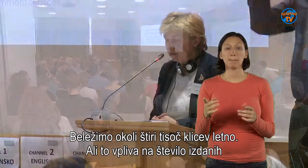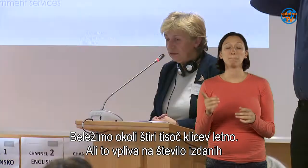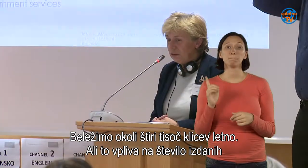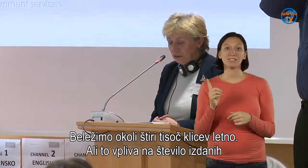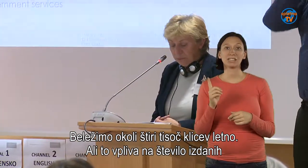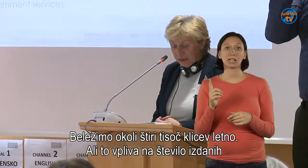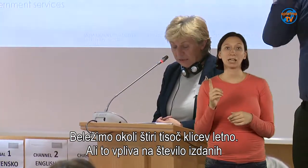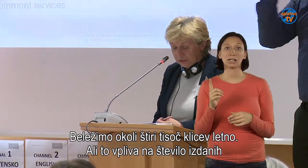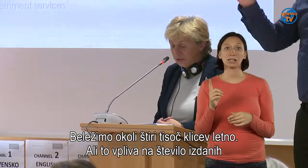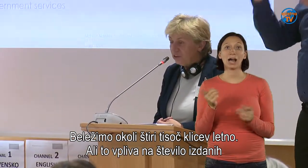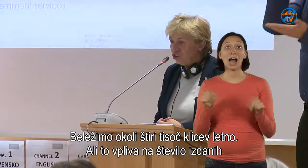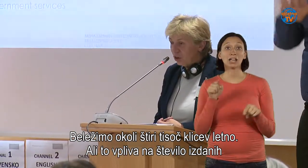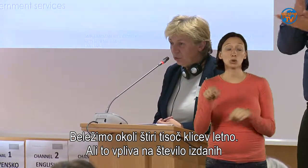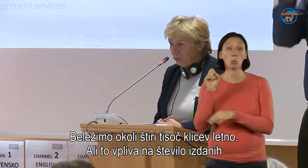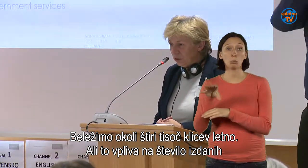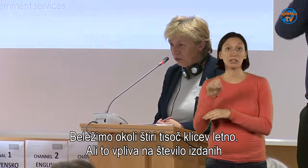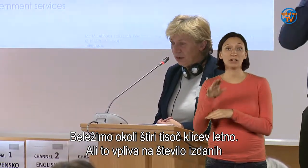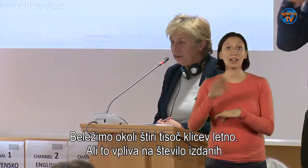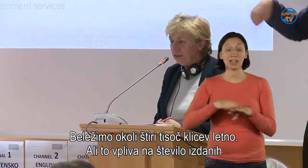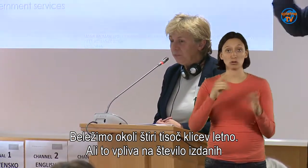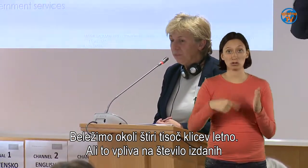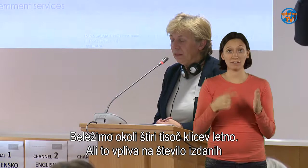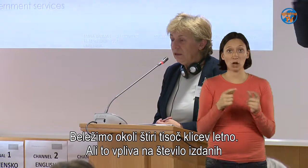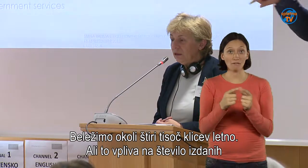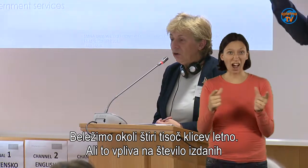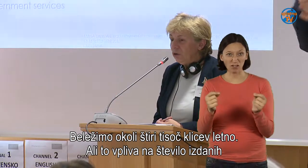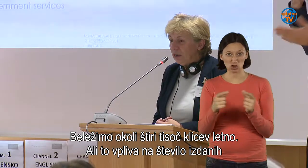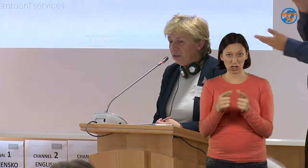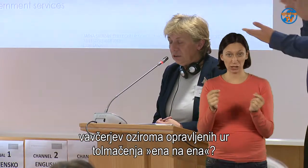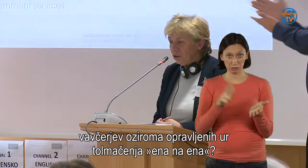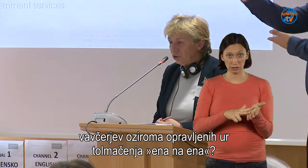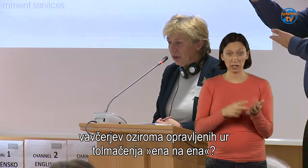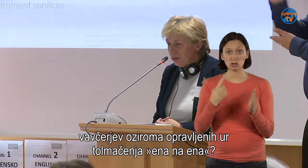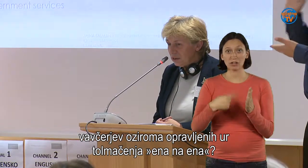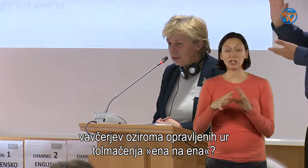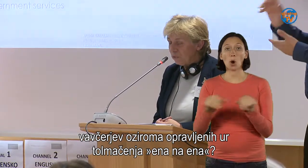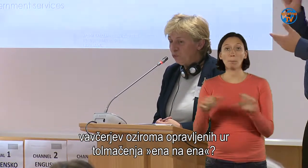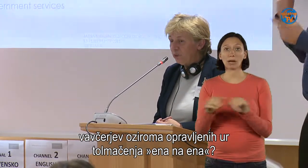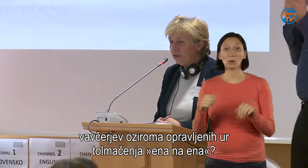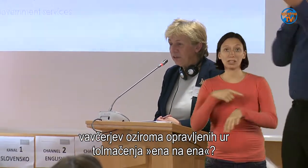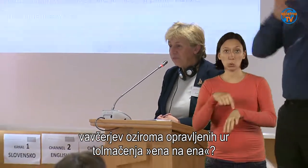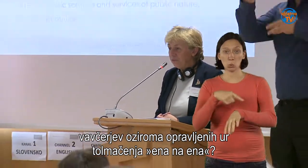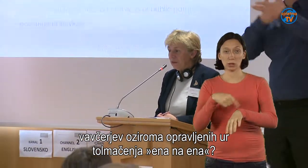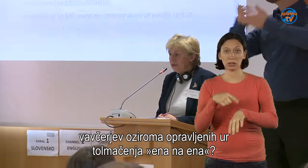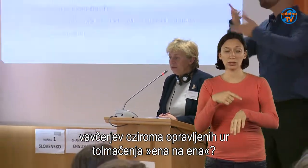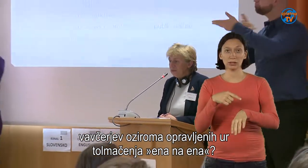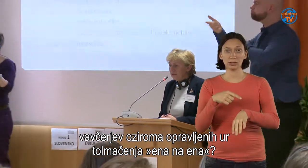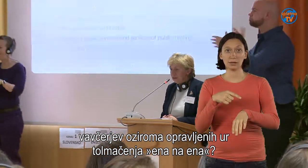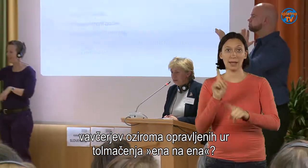vendar, ali to vpliva na število vavčerjev oziroma število opravljenih ur 1